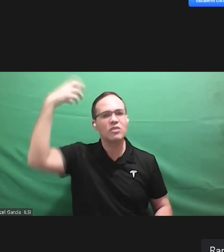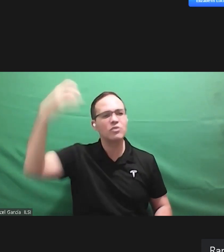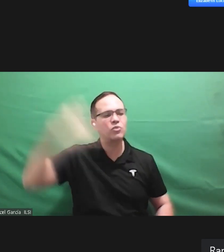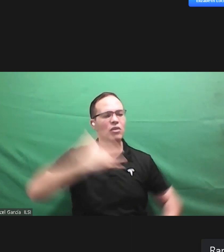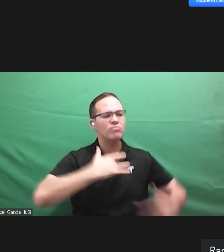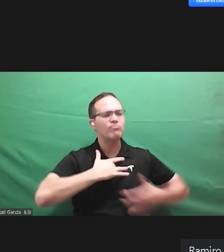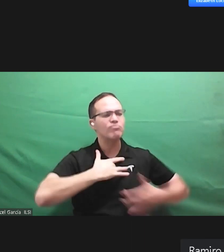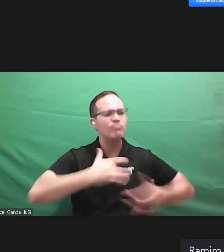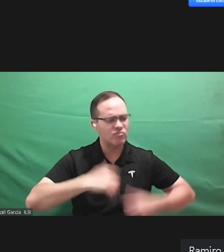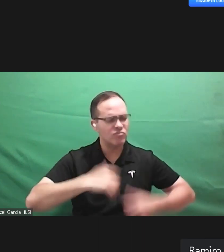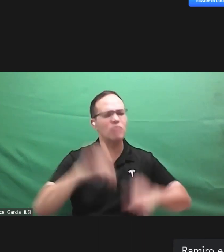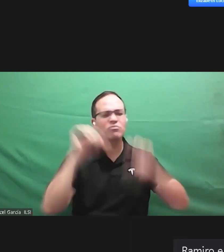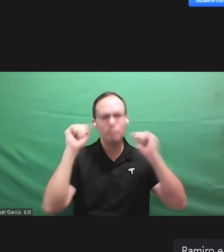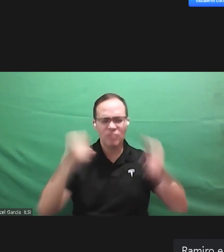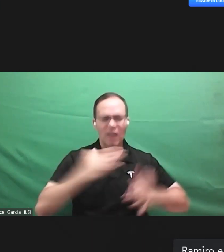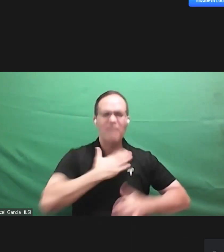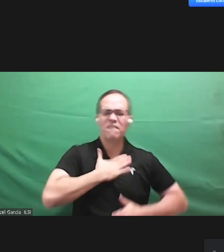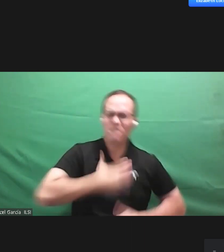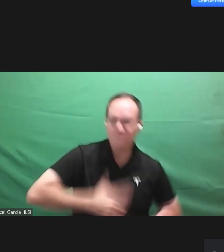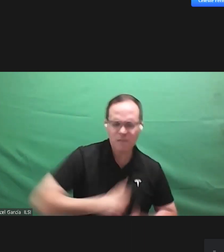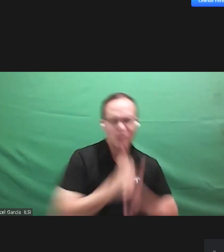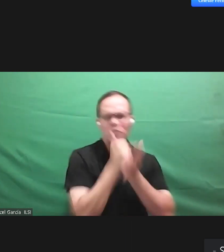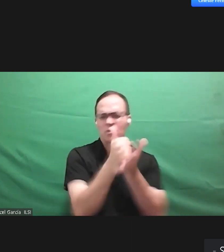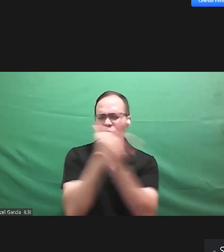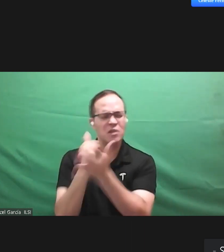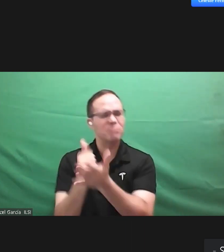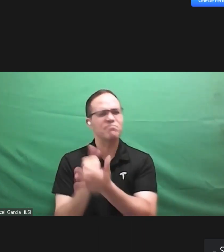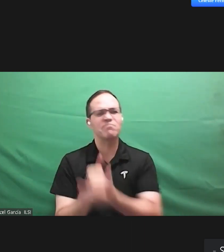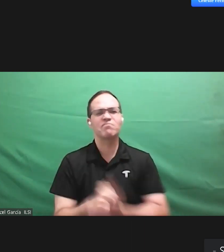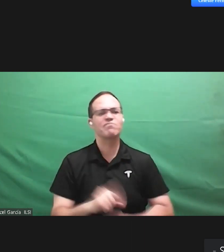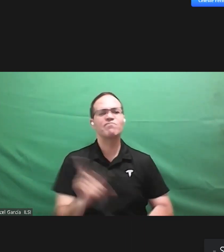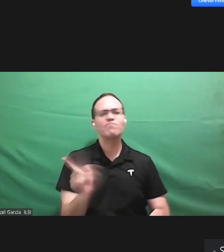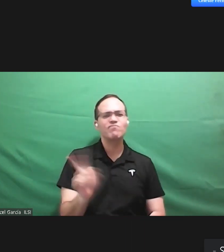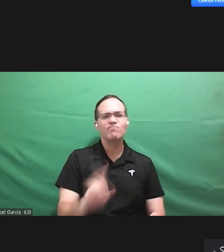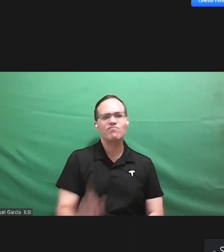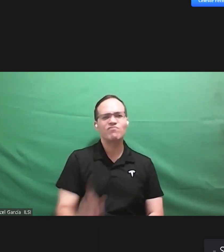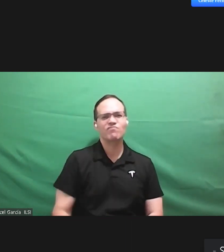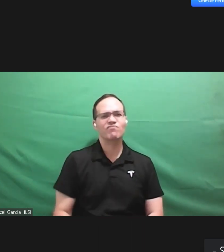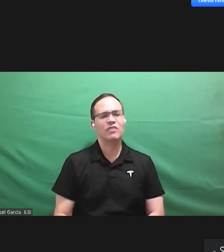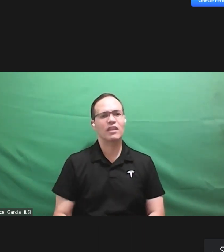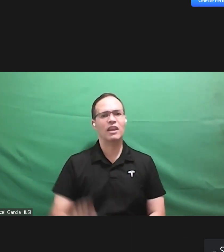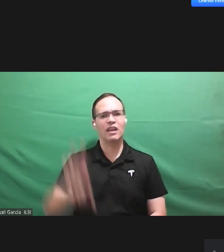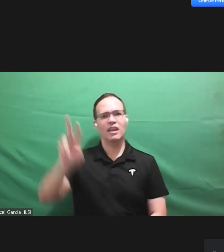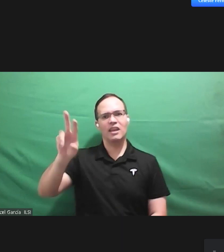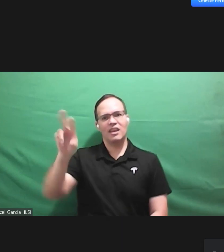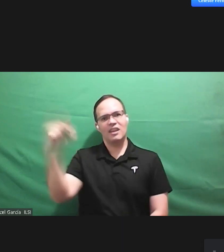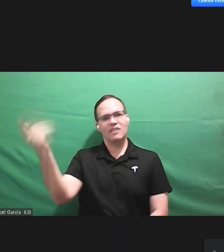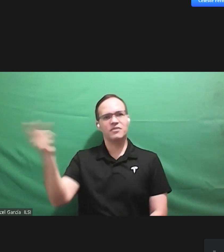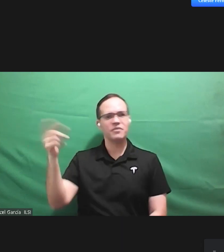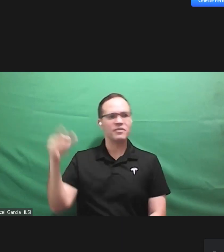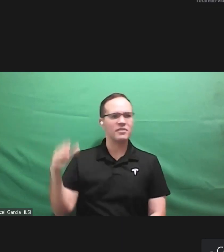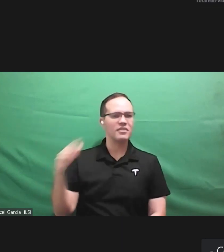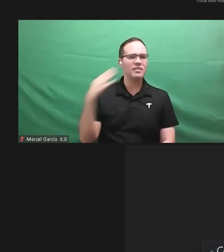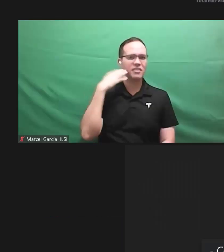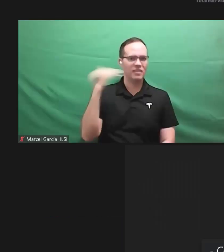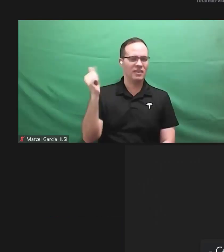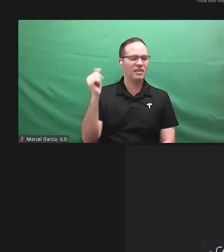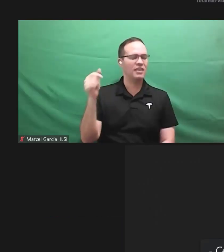Sí, sí, ya. Yeah. Sí, yo también iba a decir algo similar a lo que menciona ahora, Elizabeth. Sí,